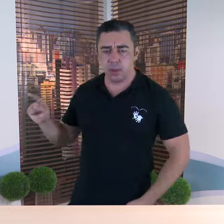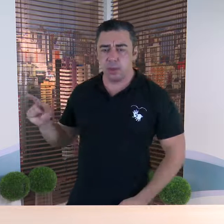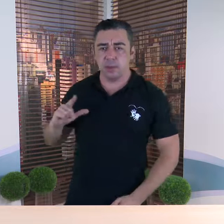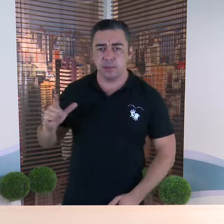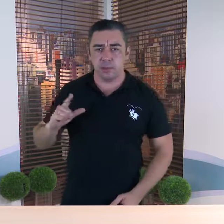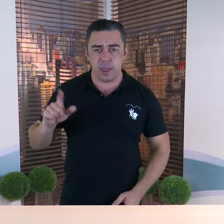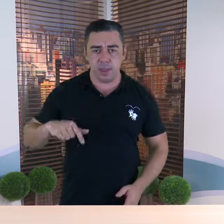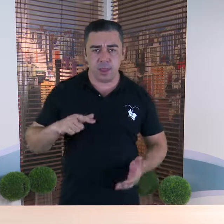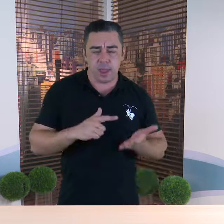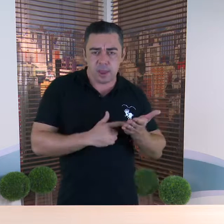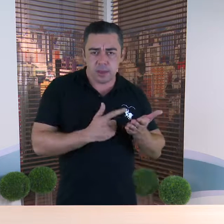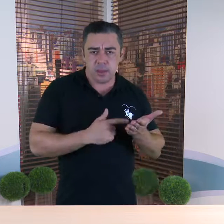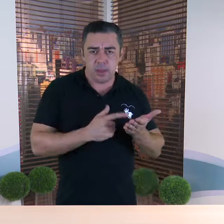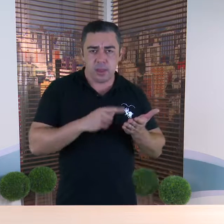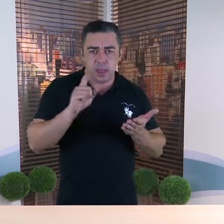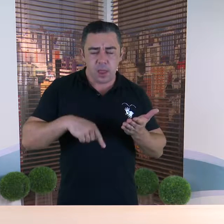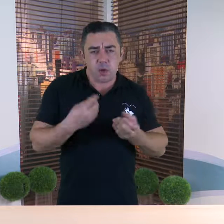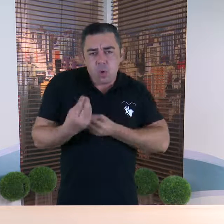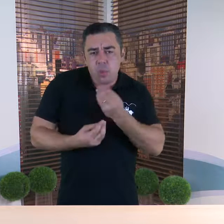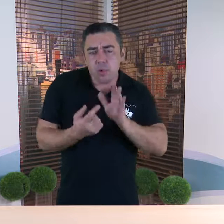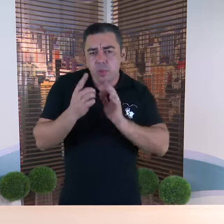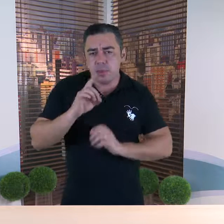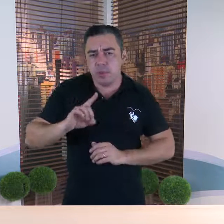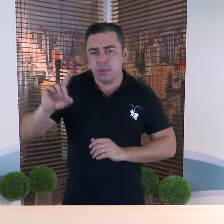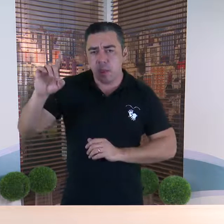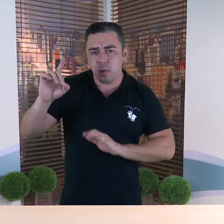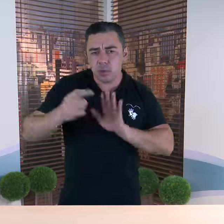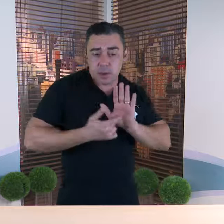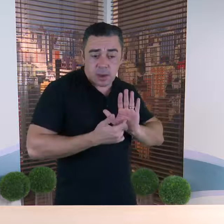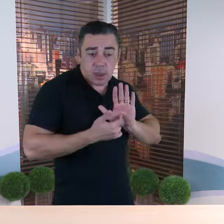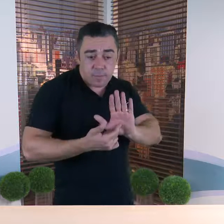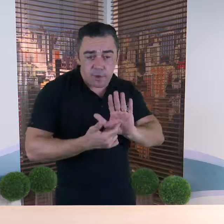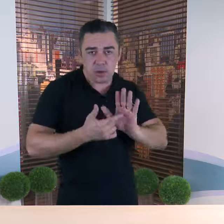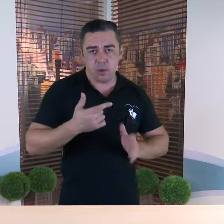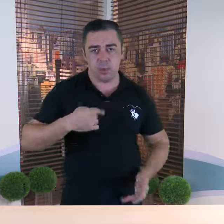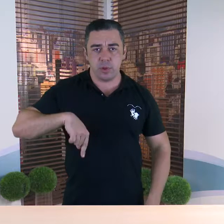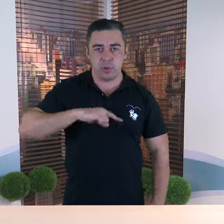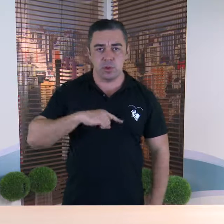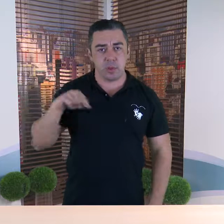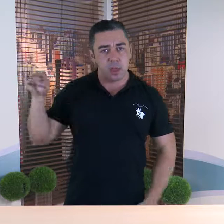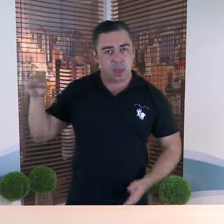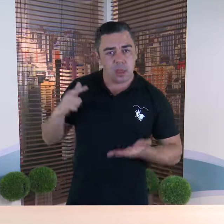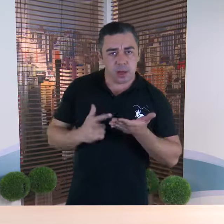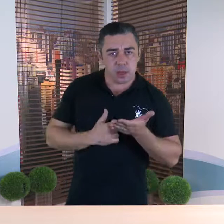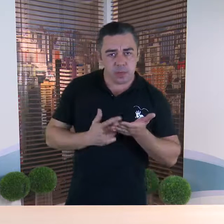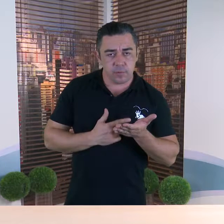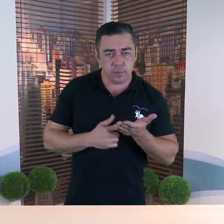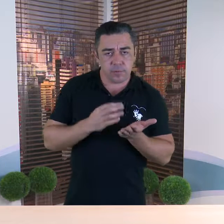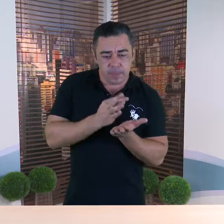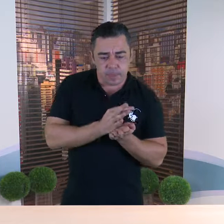de Stanley Horton, de como Deus se revelou ao homem, ensino que encontramos no seu livro